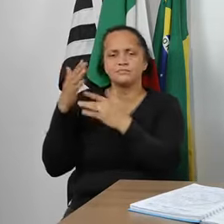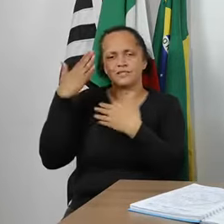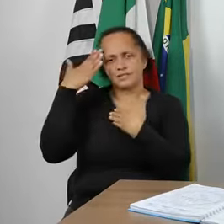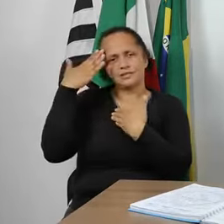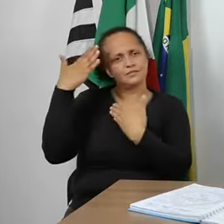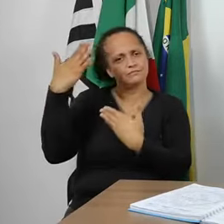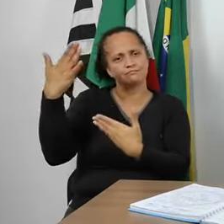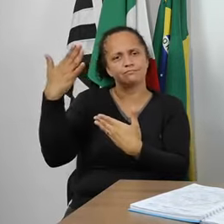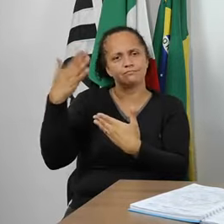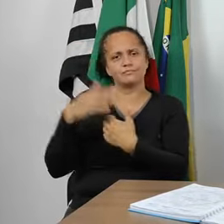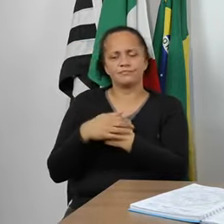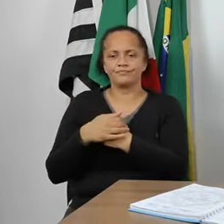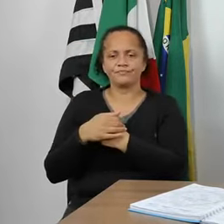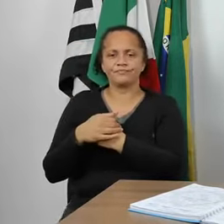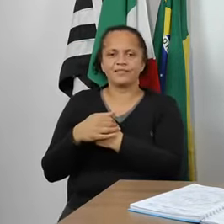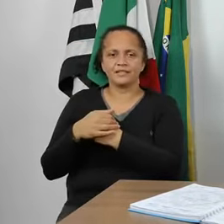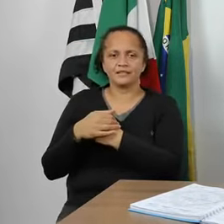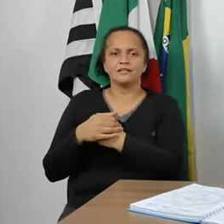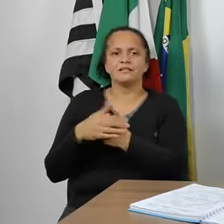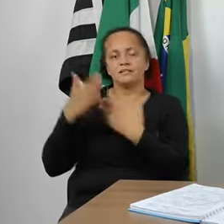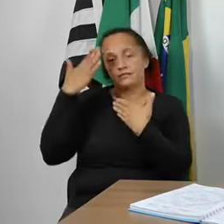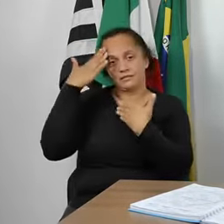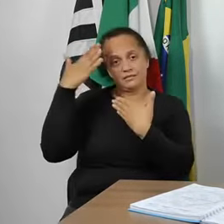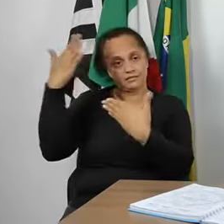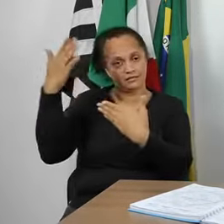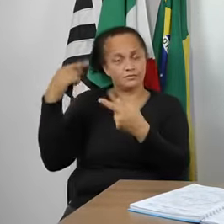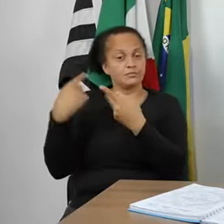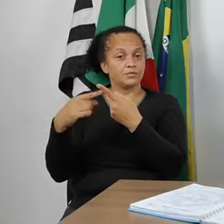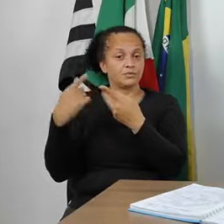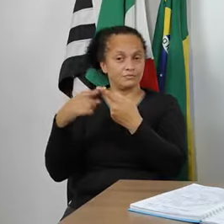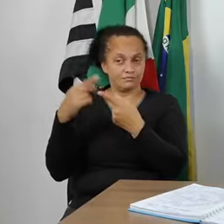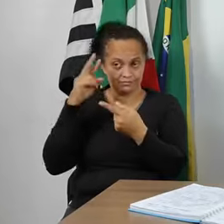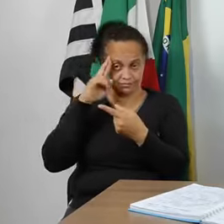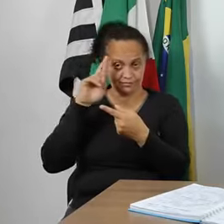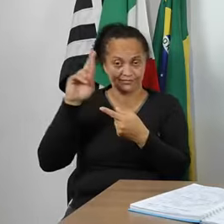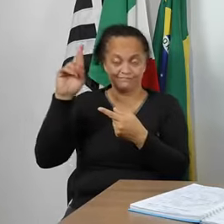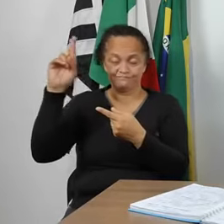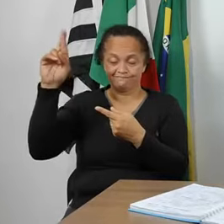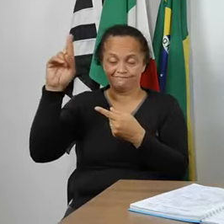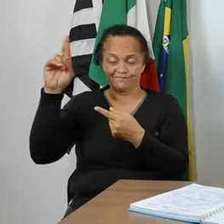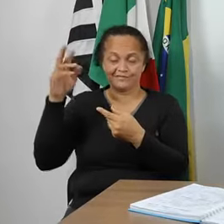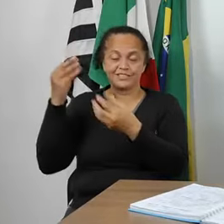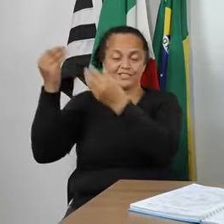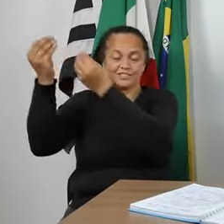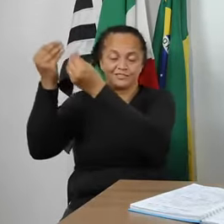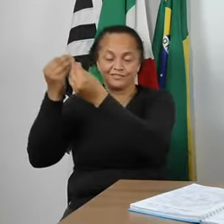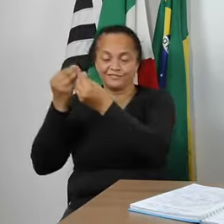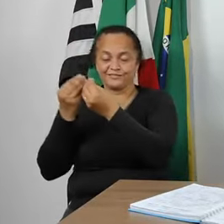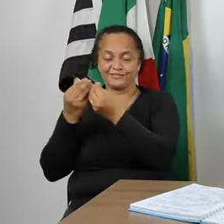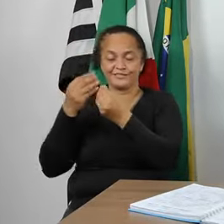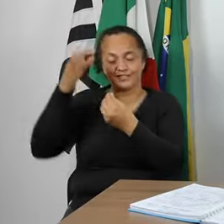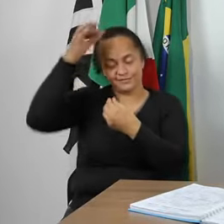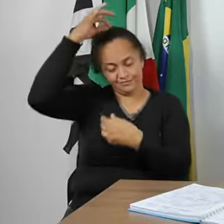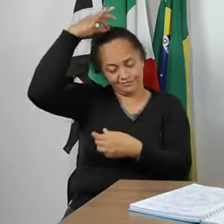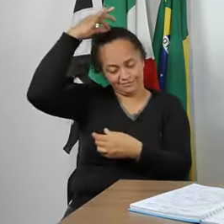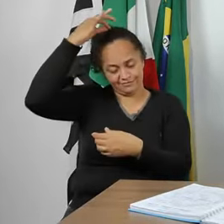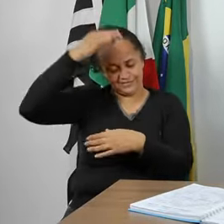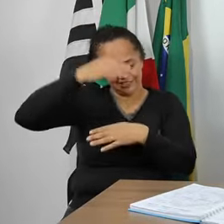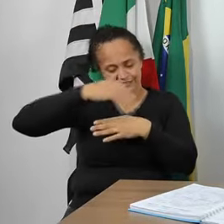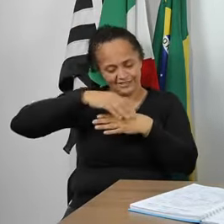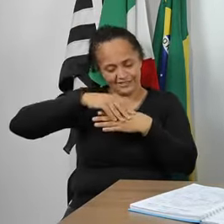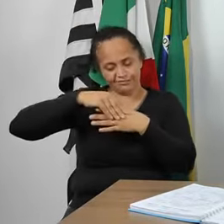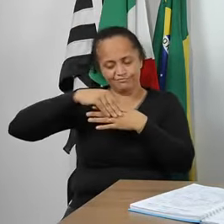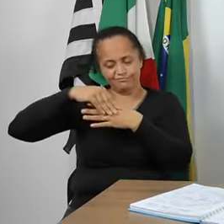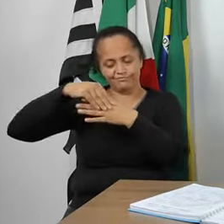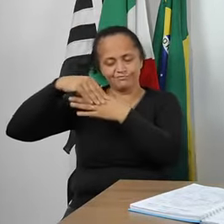agradecemos. Nós te agradecemos porque o Senhor nos enviou o outro Consolador, como Jesus Cristo, o